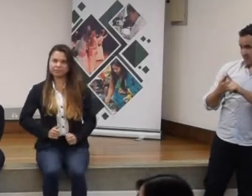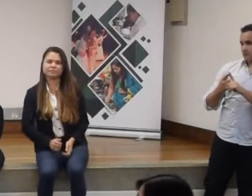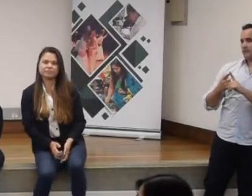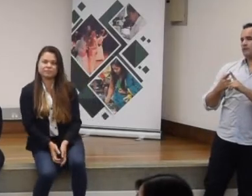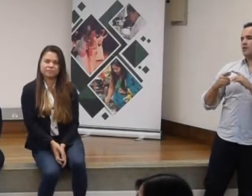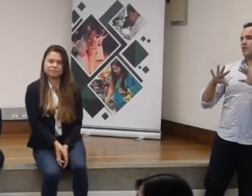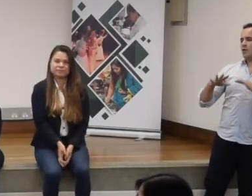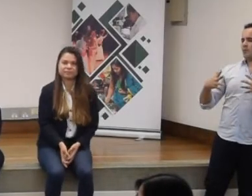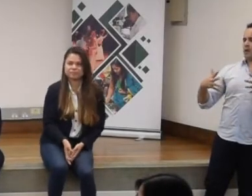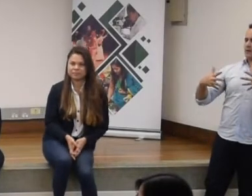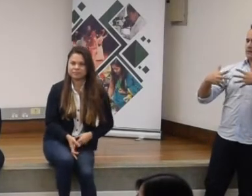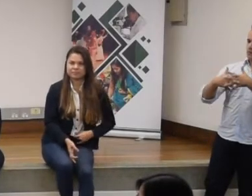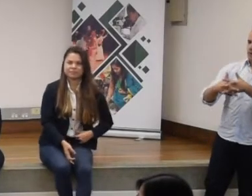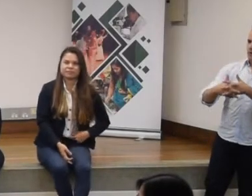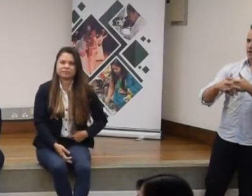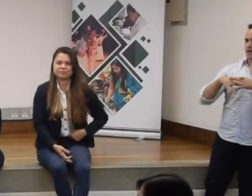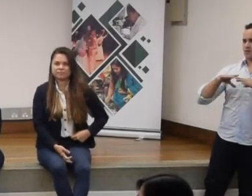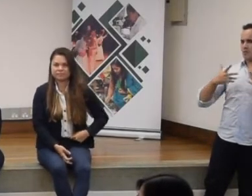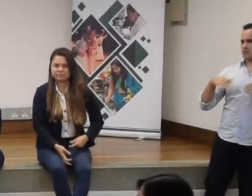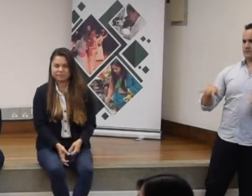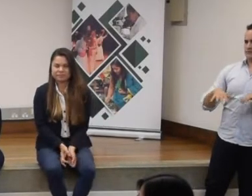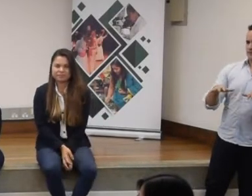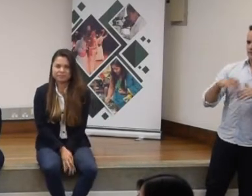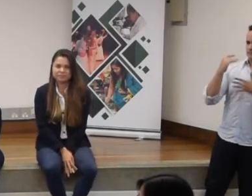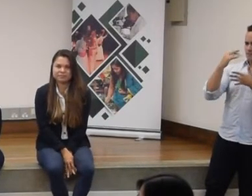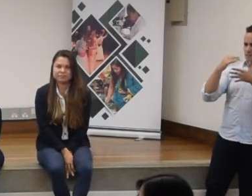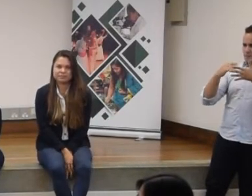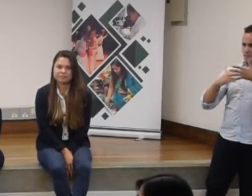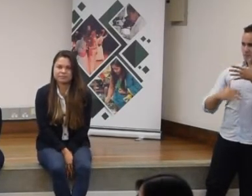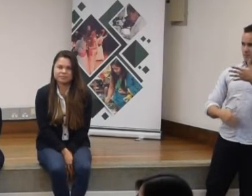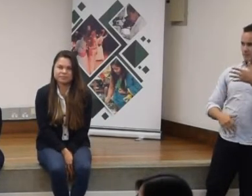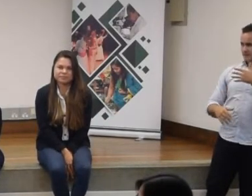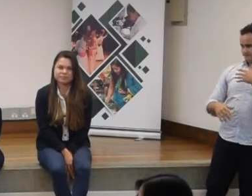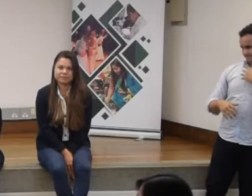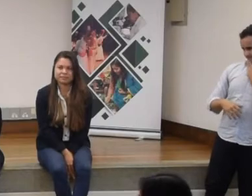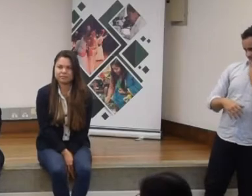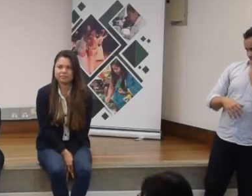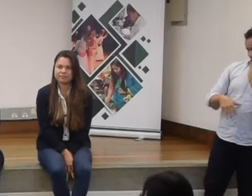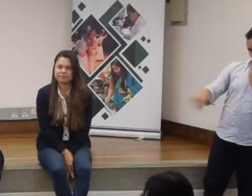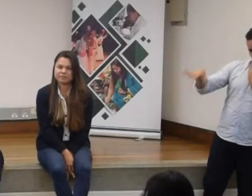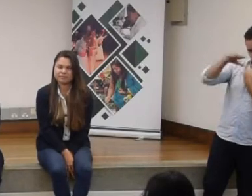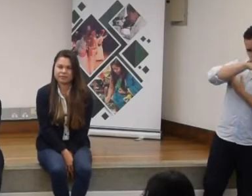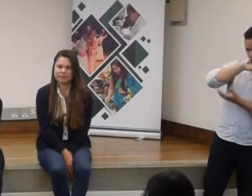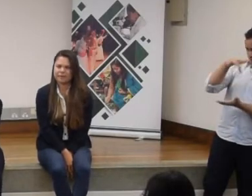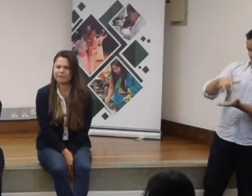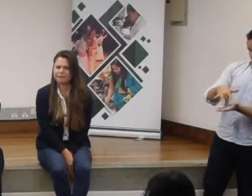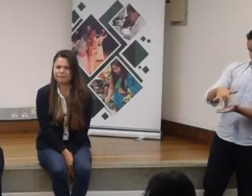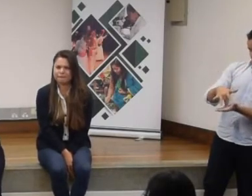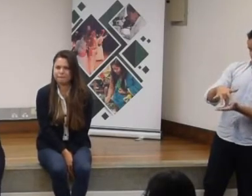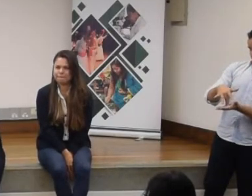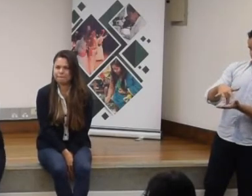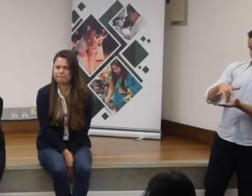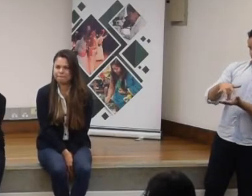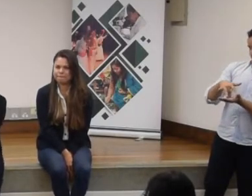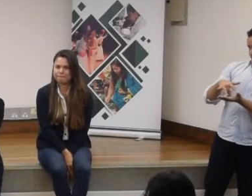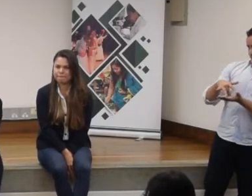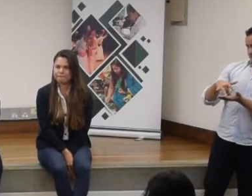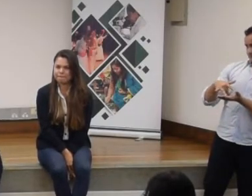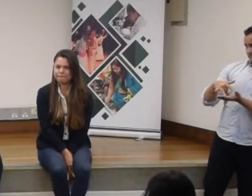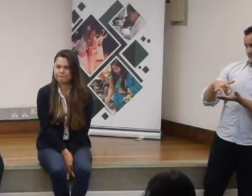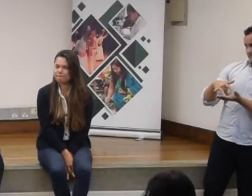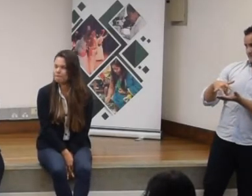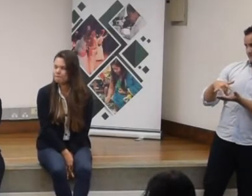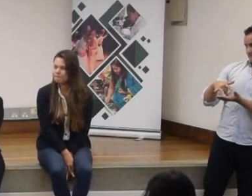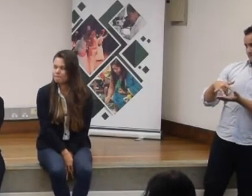de articulación, de toque, actividades, fuerzas, sinergias. Y lo que pasa es que tenemos ese espacio va a